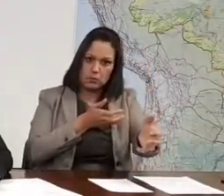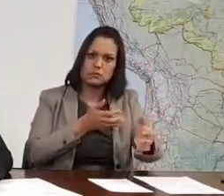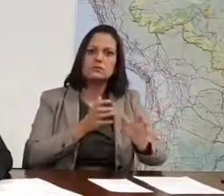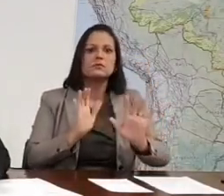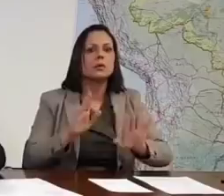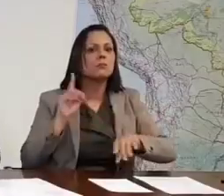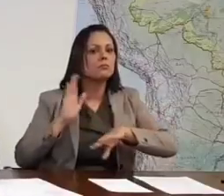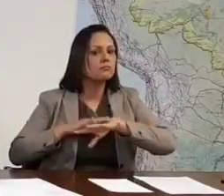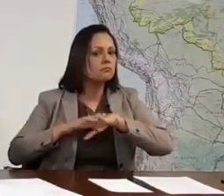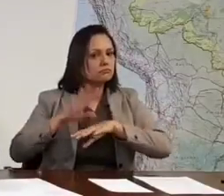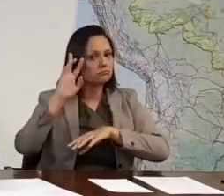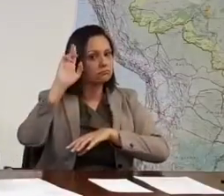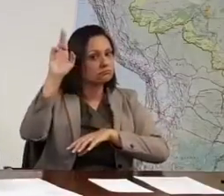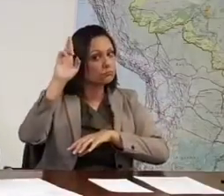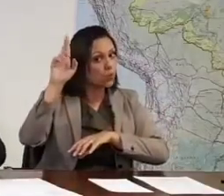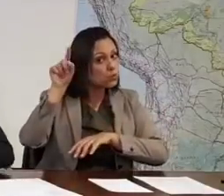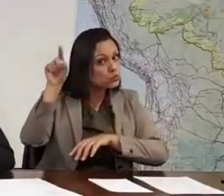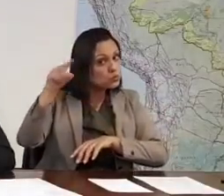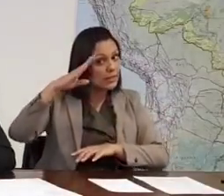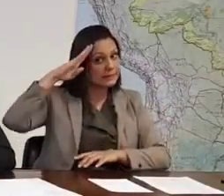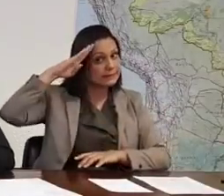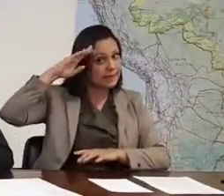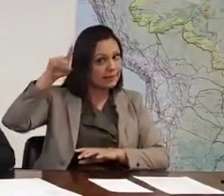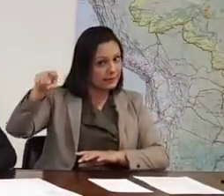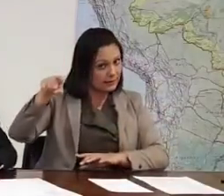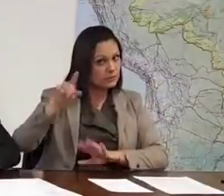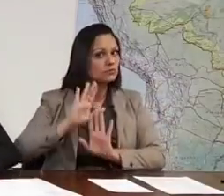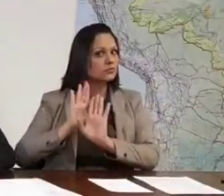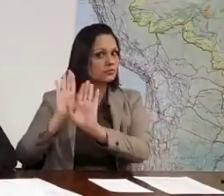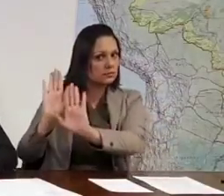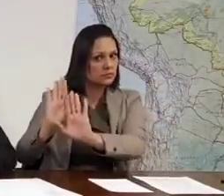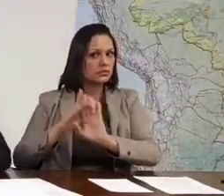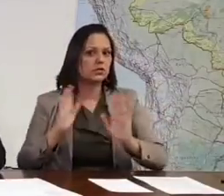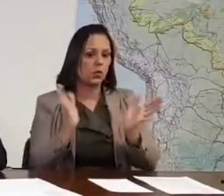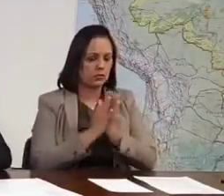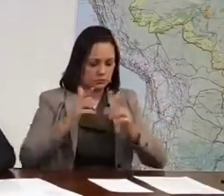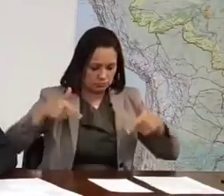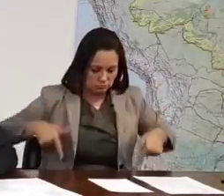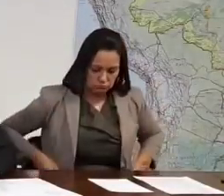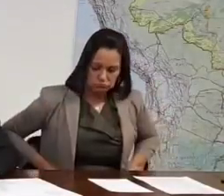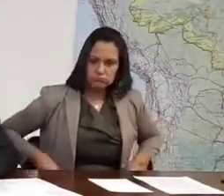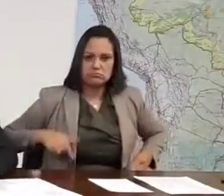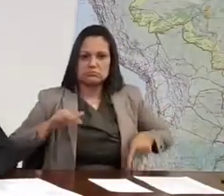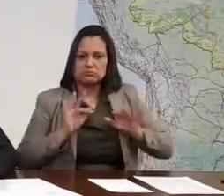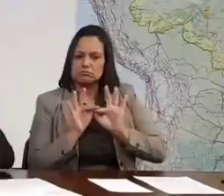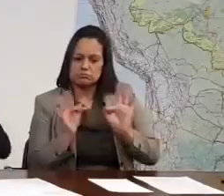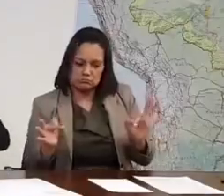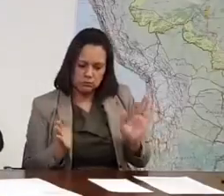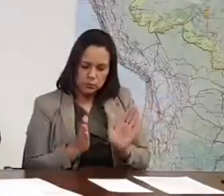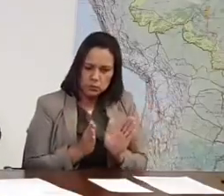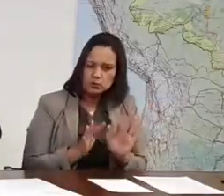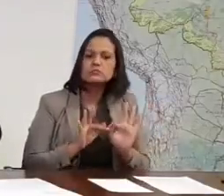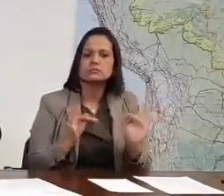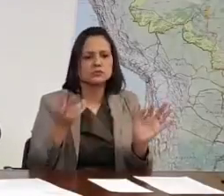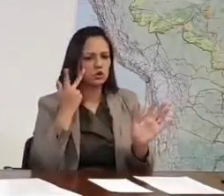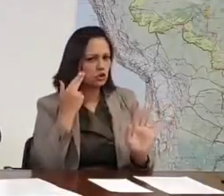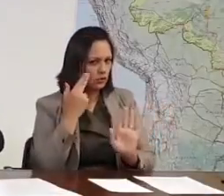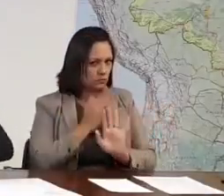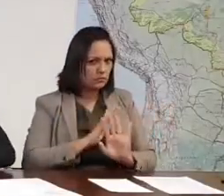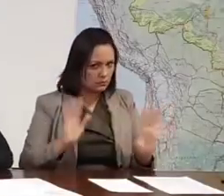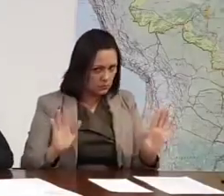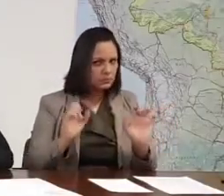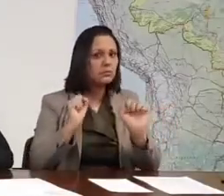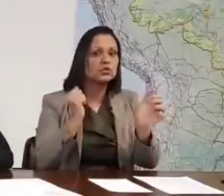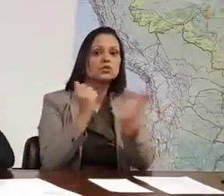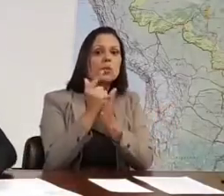pelo comando do Exército. Eu estou falando de fuzil. As demais armas de porte, sem problema nenhum. Inclusive,